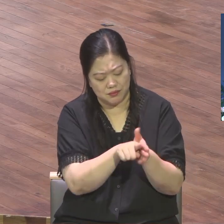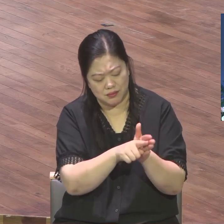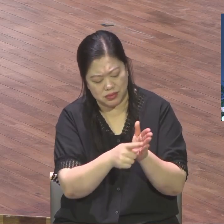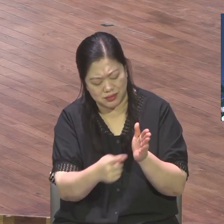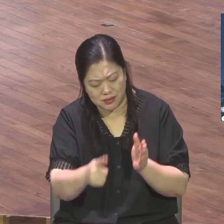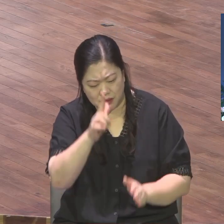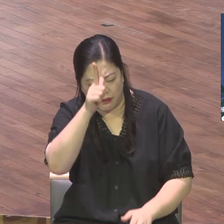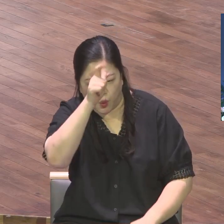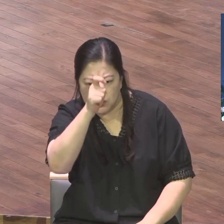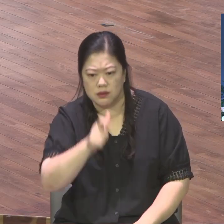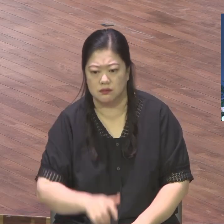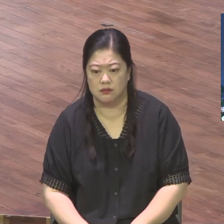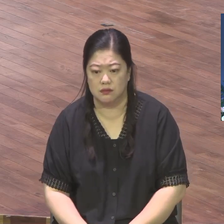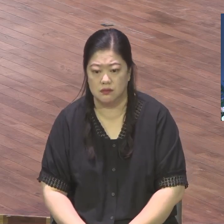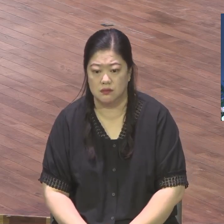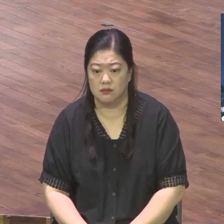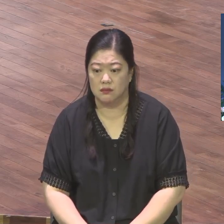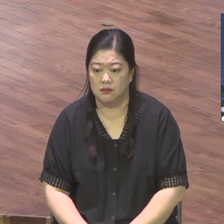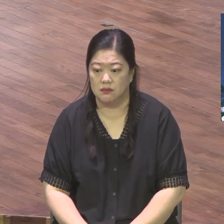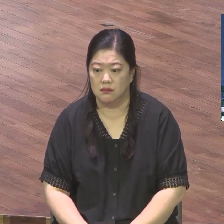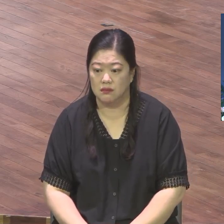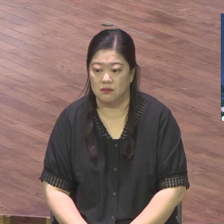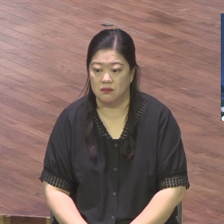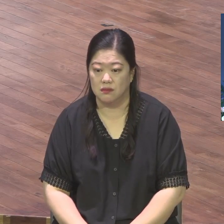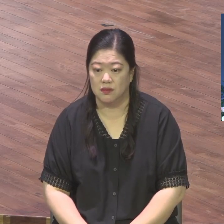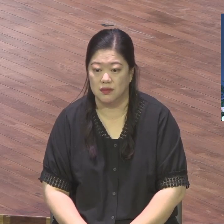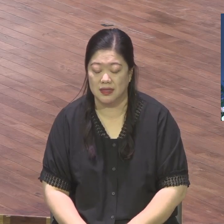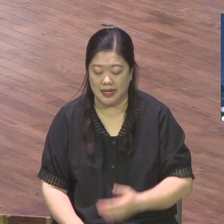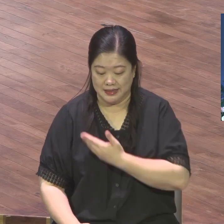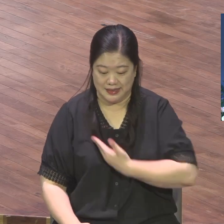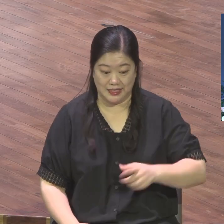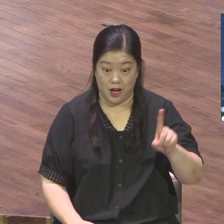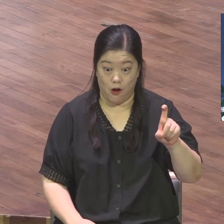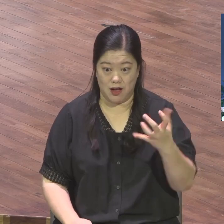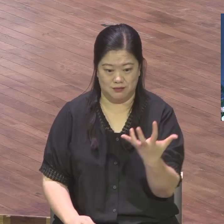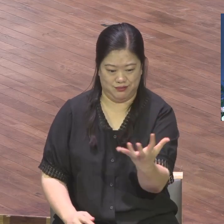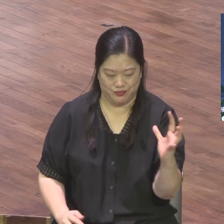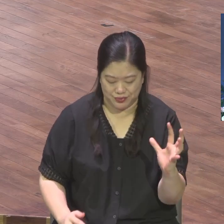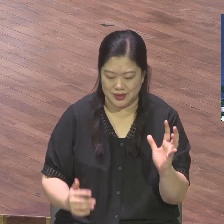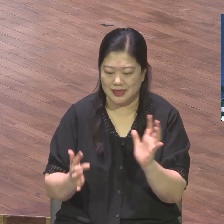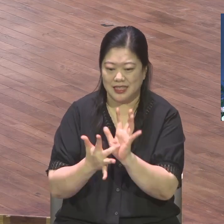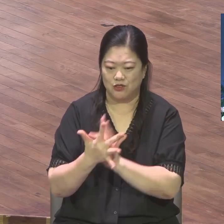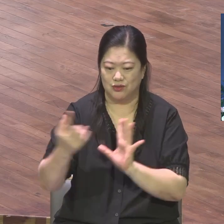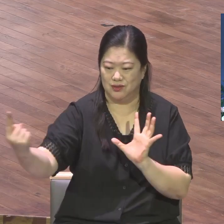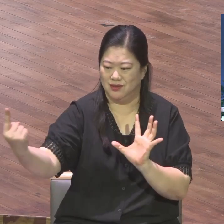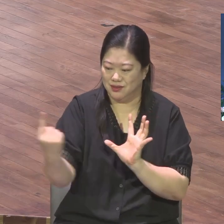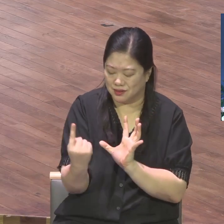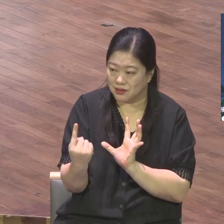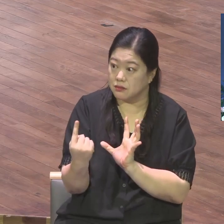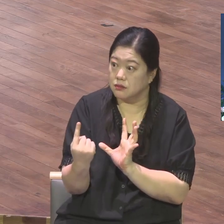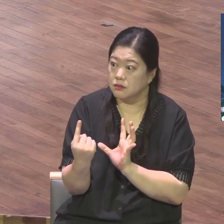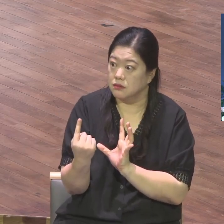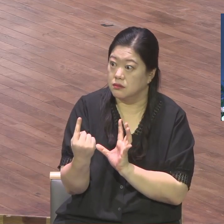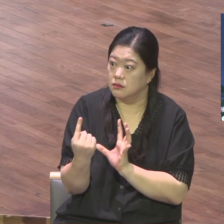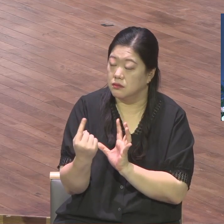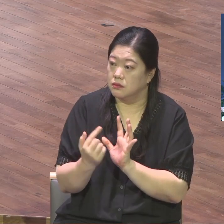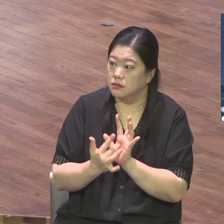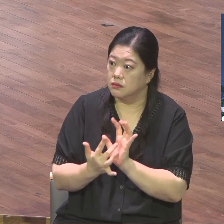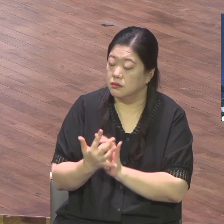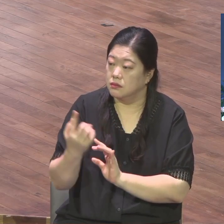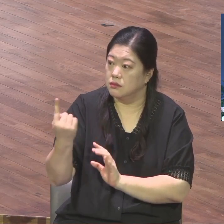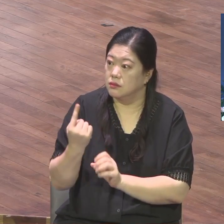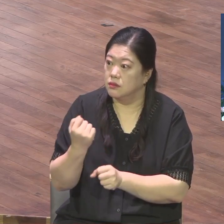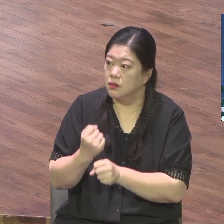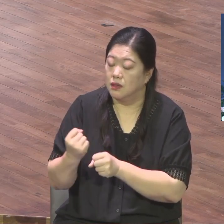모여 있을 때에 나타났잖아요. 그리고 예수님께서 제자들의 믿음 없는 것,